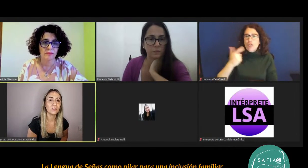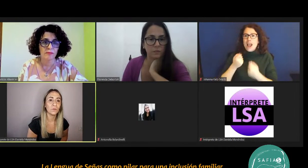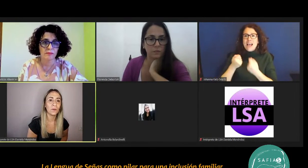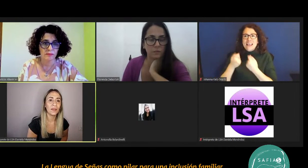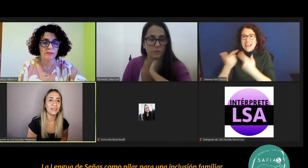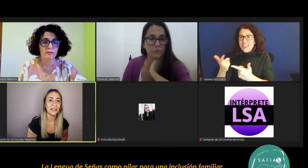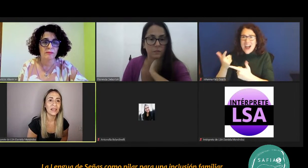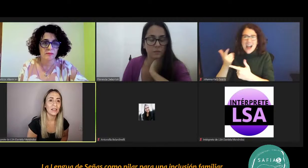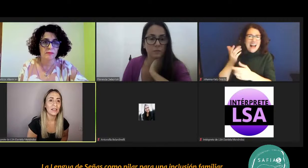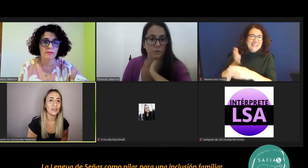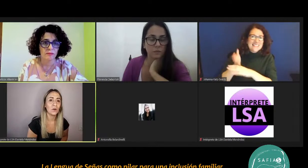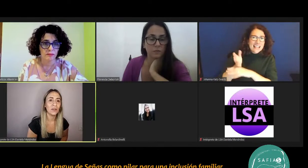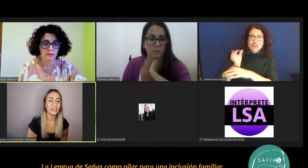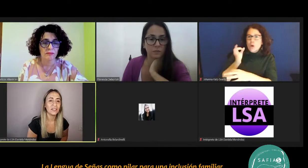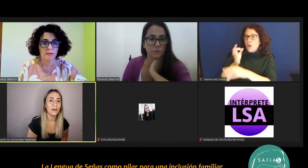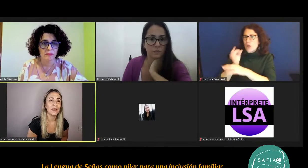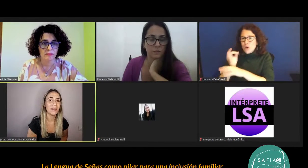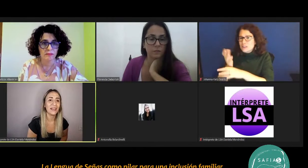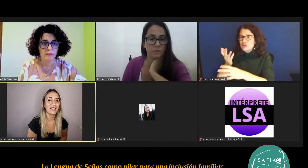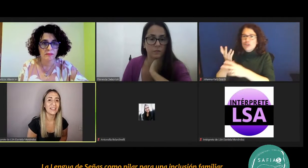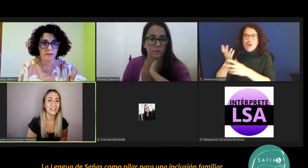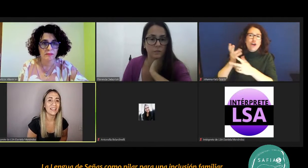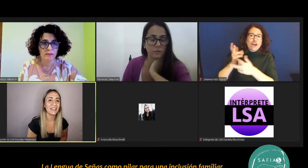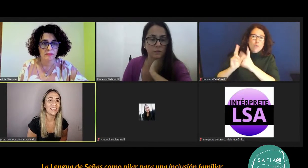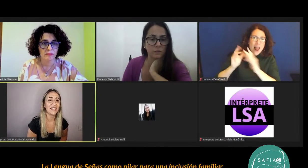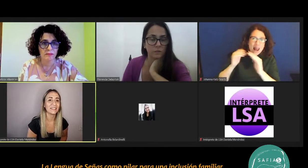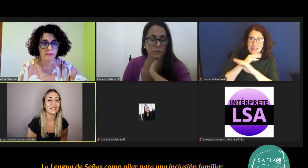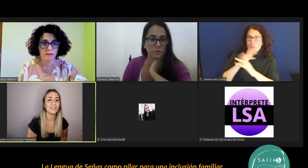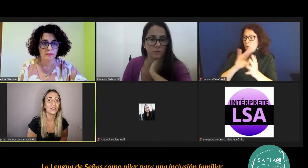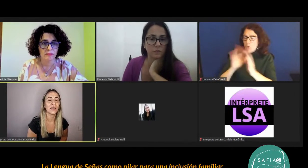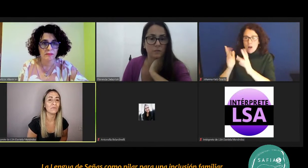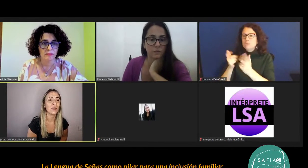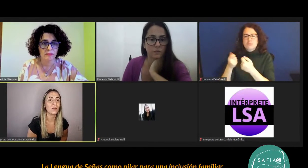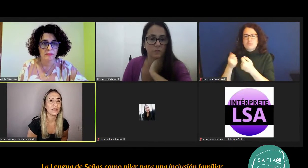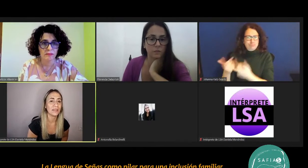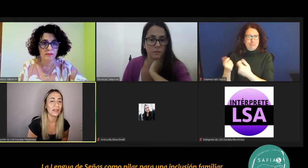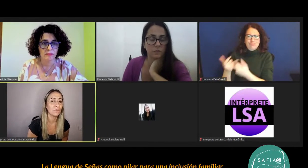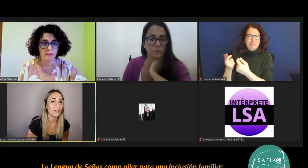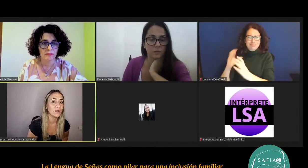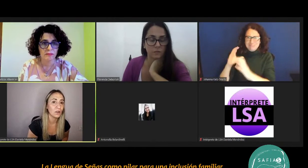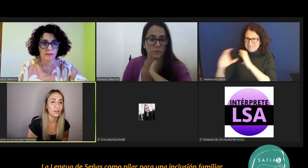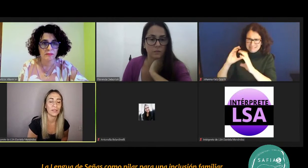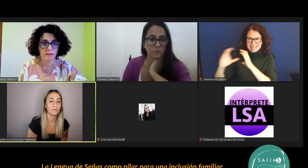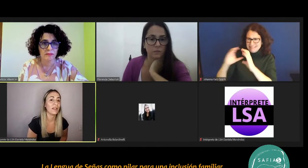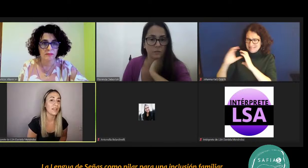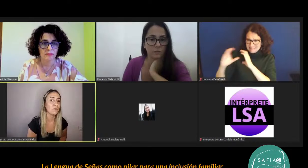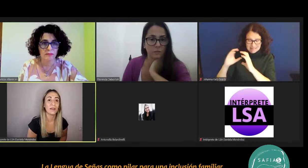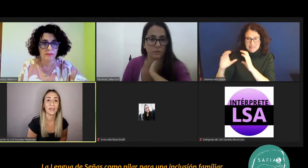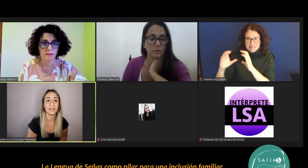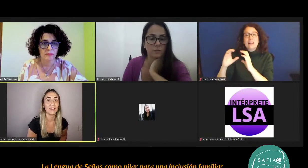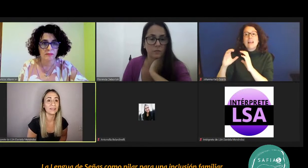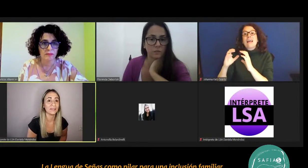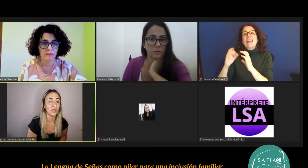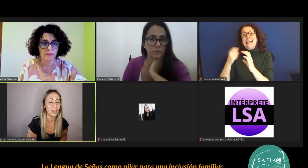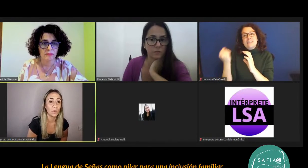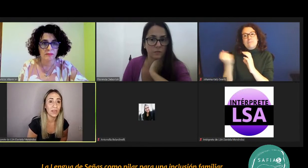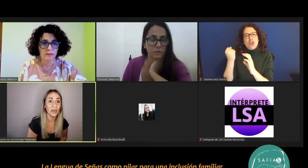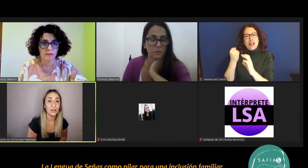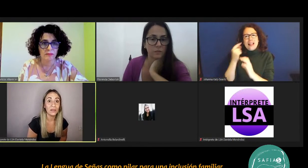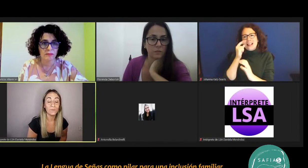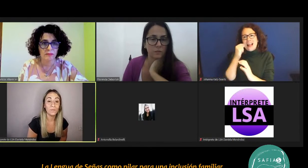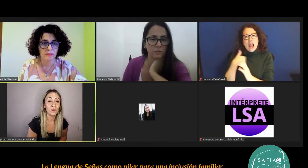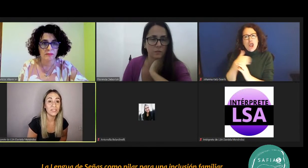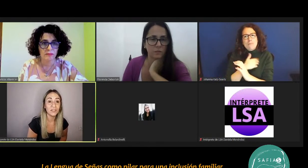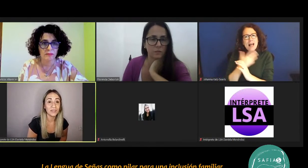Después esos padres lo van a llevar y van a querer que él tenga acceso, que tenga una lengua, que tenga acceso a la